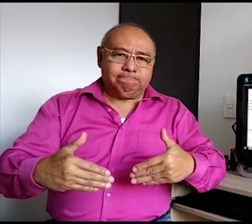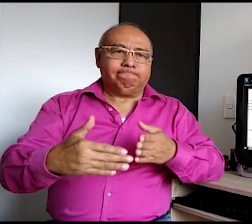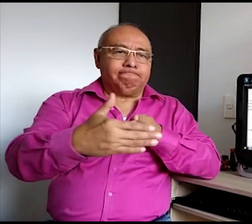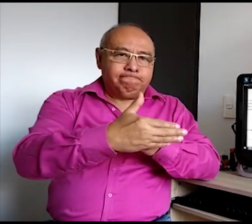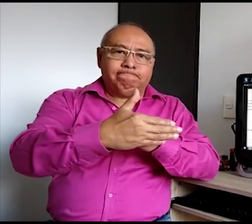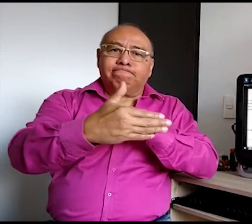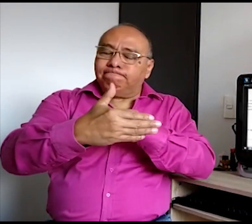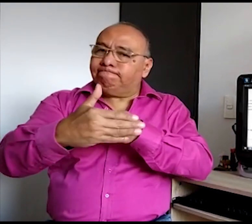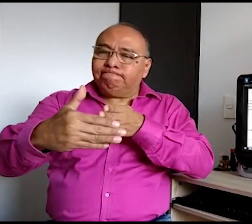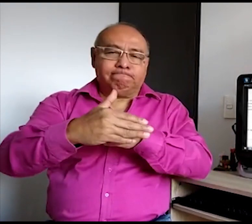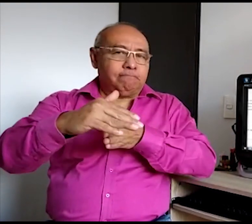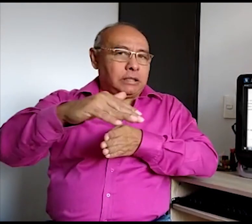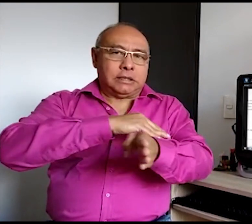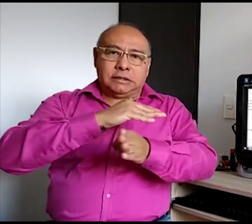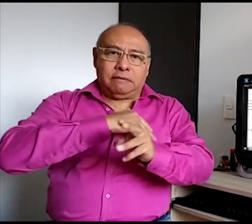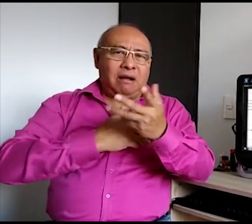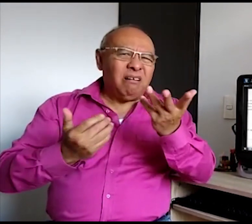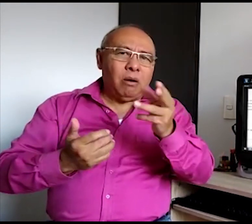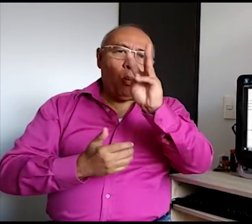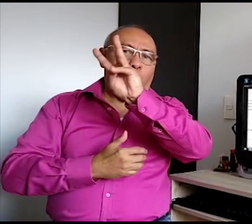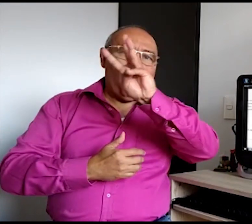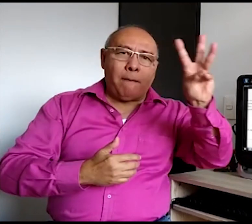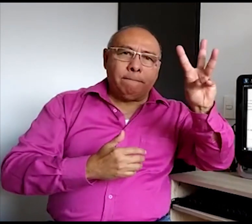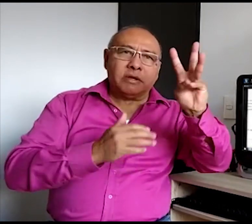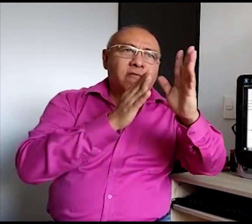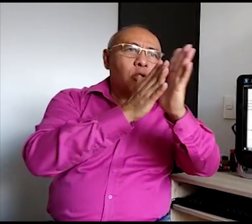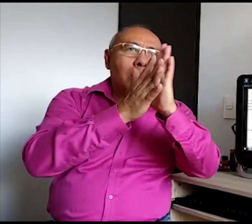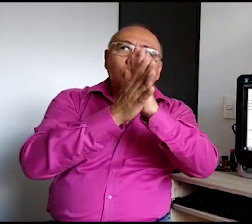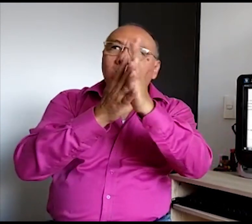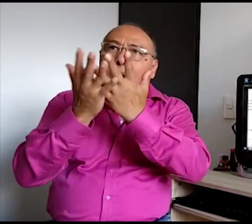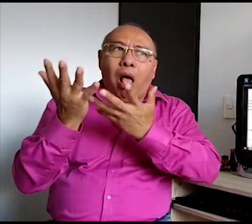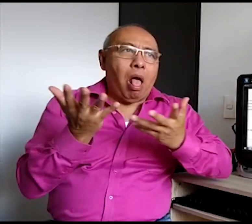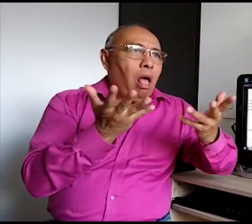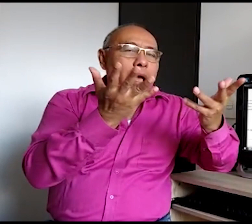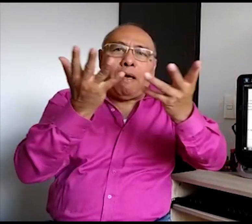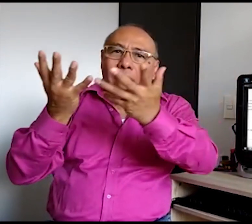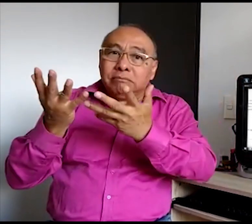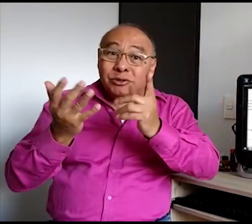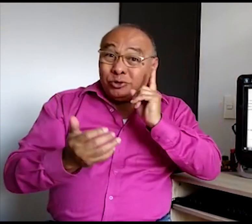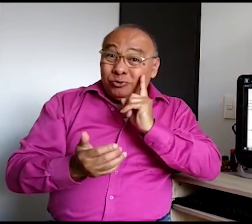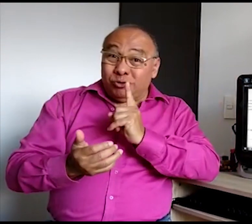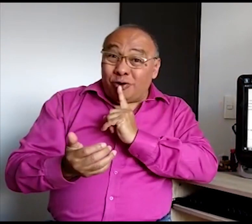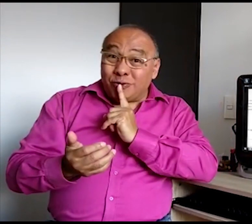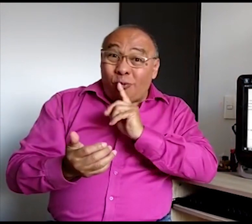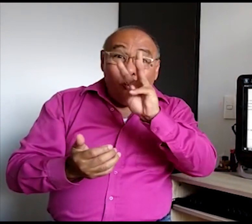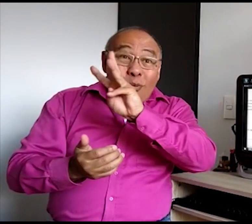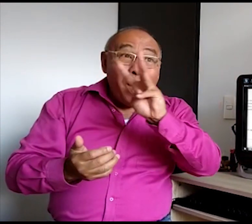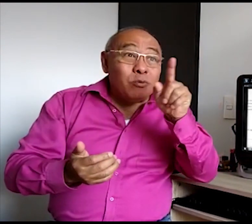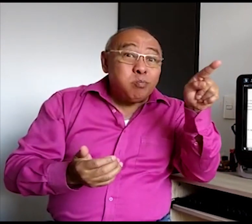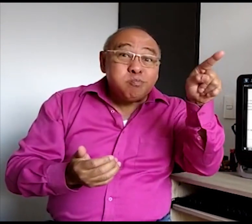Estas personas se ven afectadas por la inaccesibilidad digital y de la información. Personas sordas que desean ingresar